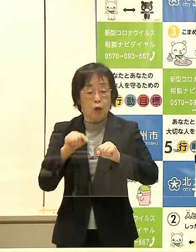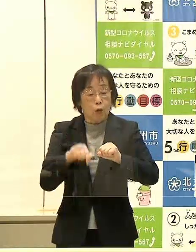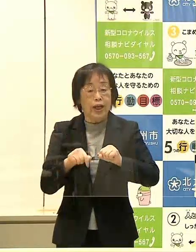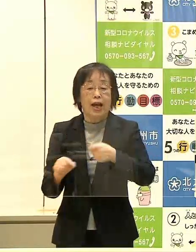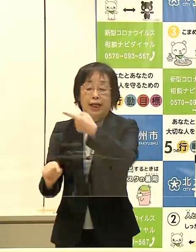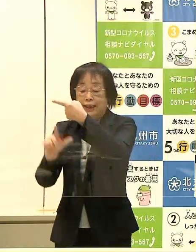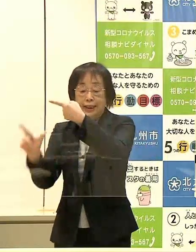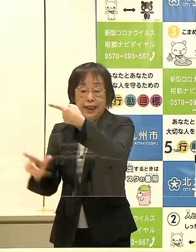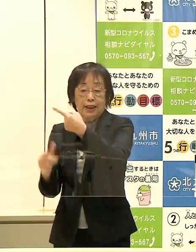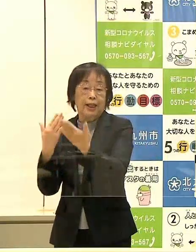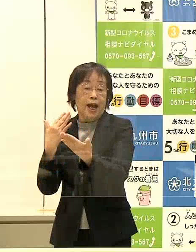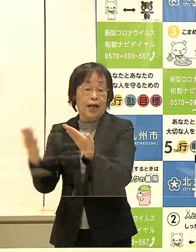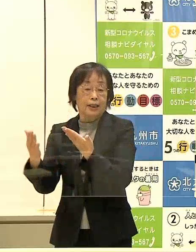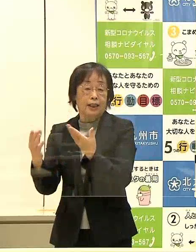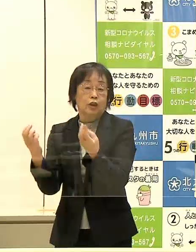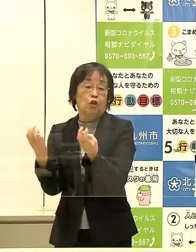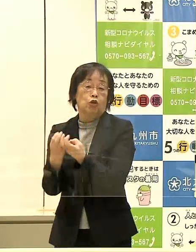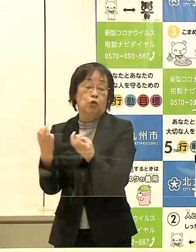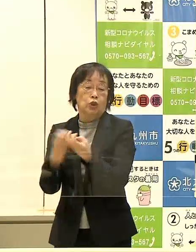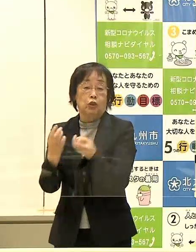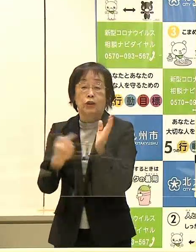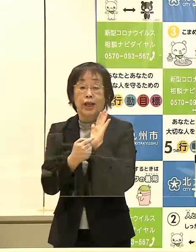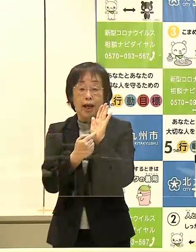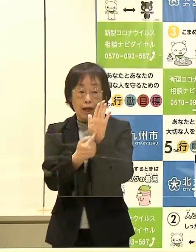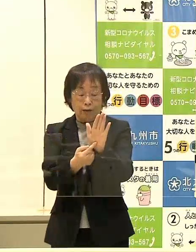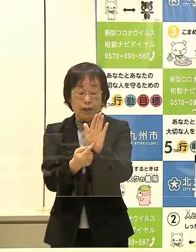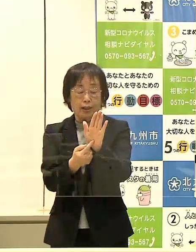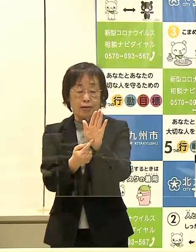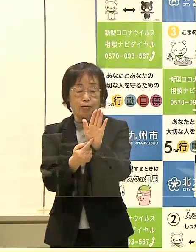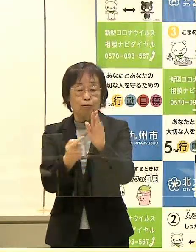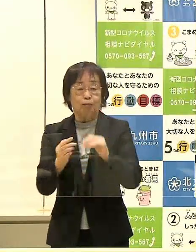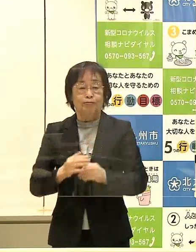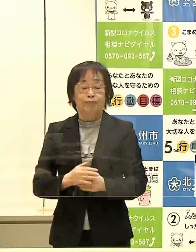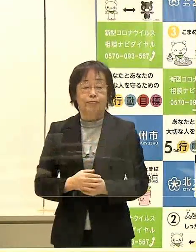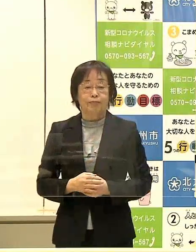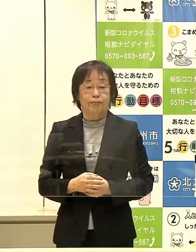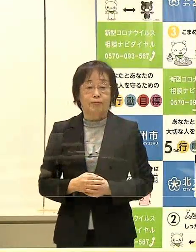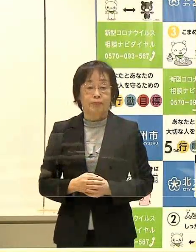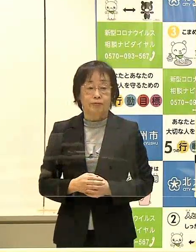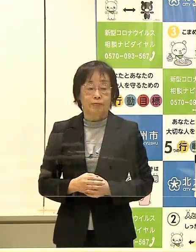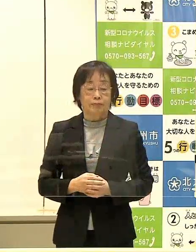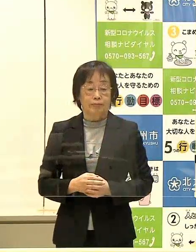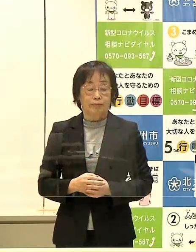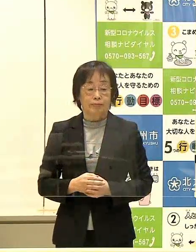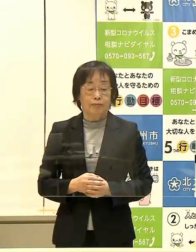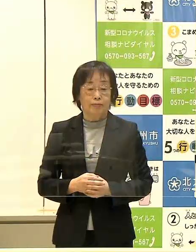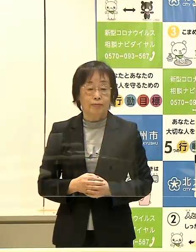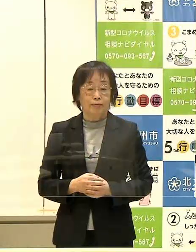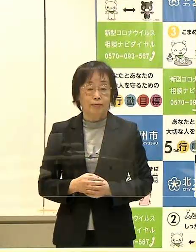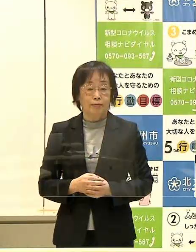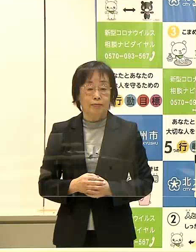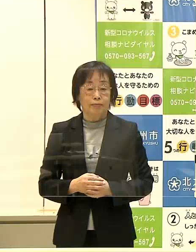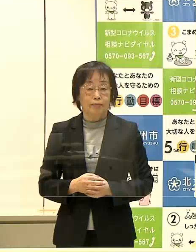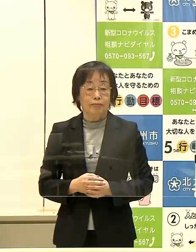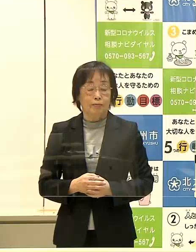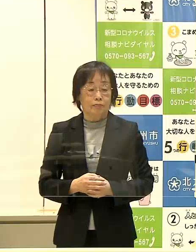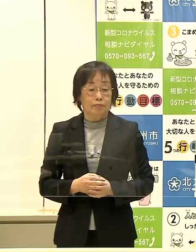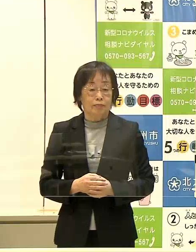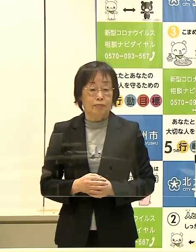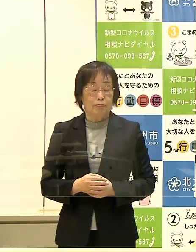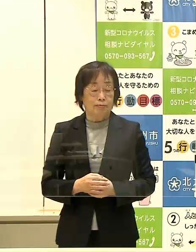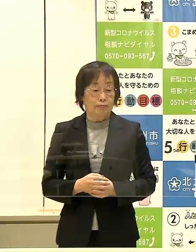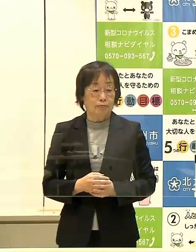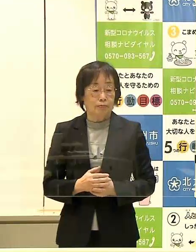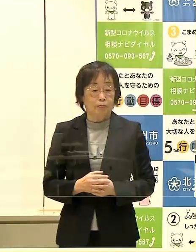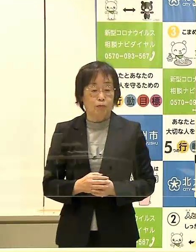て寮生の確認ということになってきたということがあります日増しに大きくなって